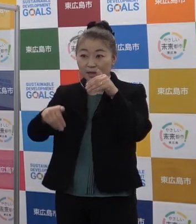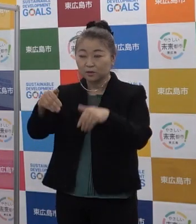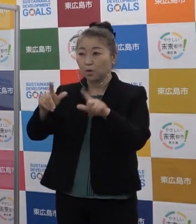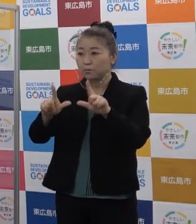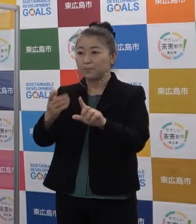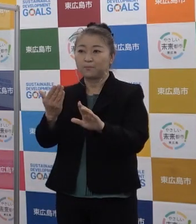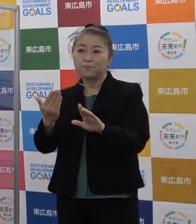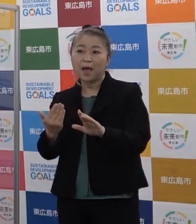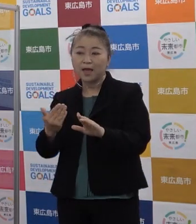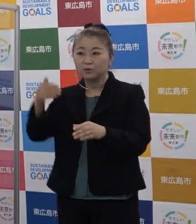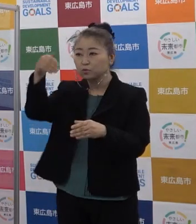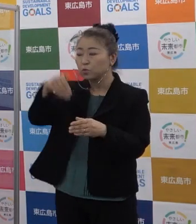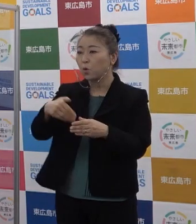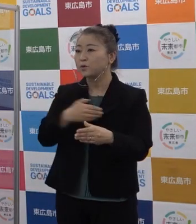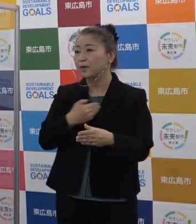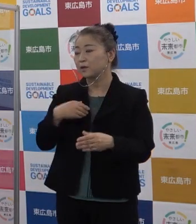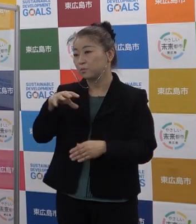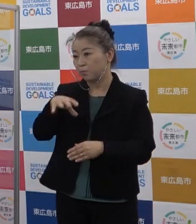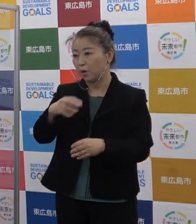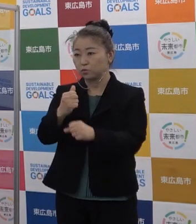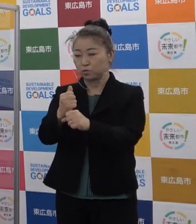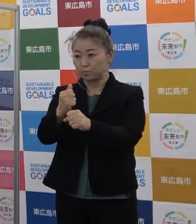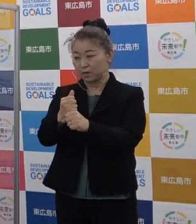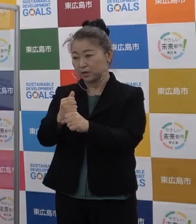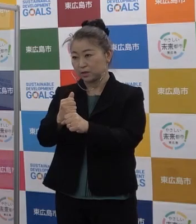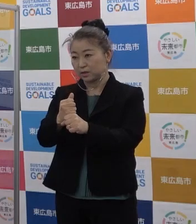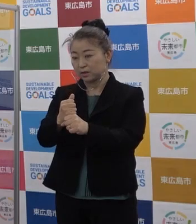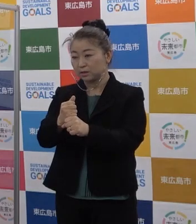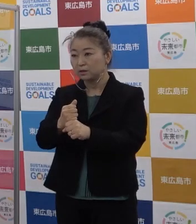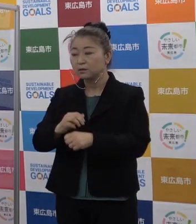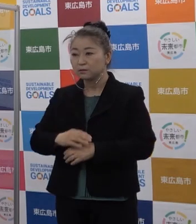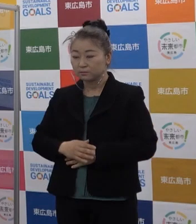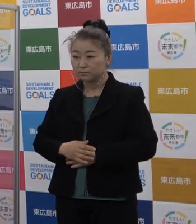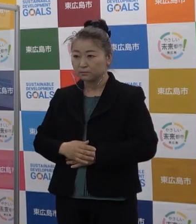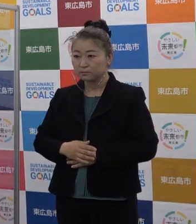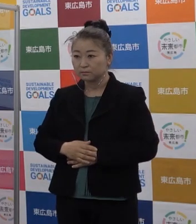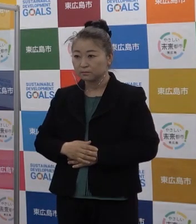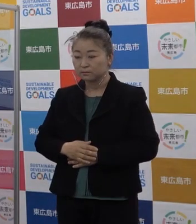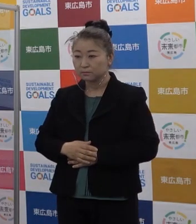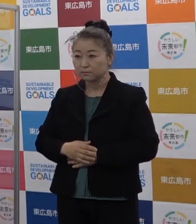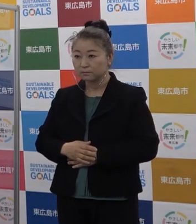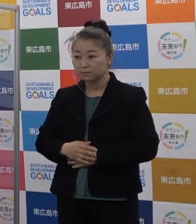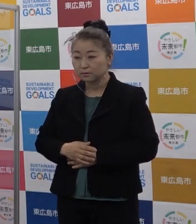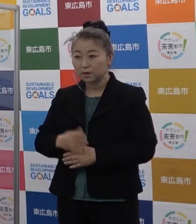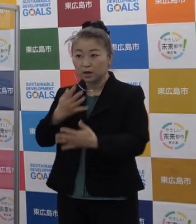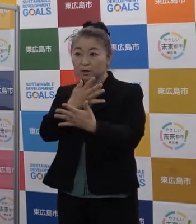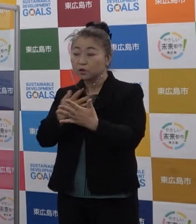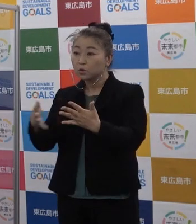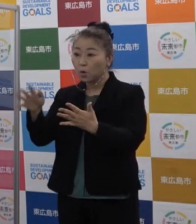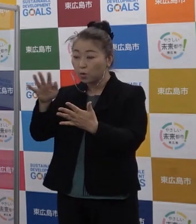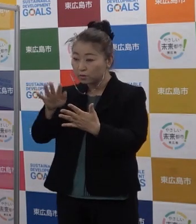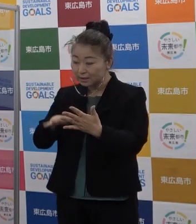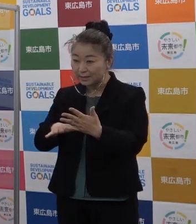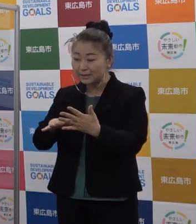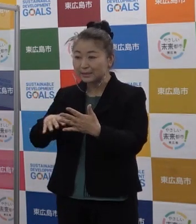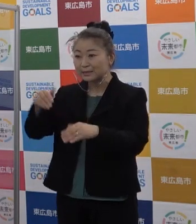今回の本市で受ける統一地方選挙で執行する選挙の概要を下の表にまとめております